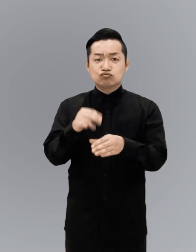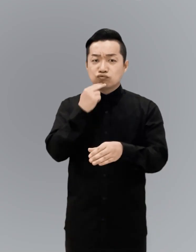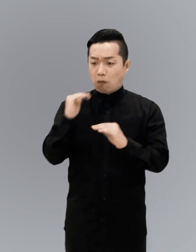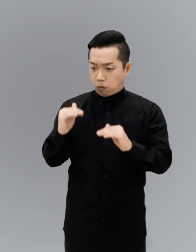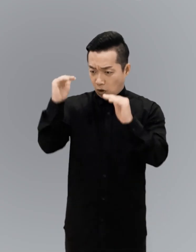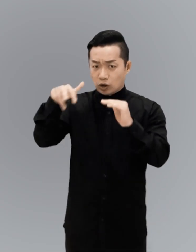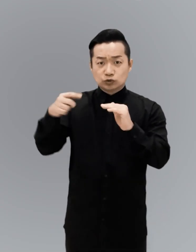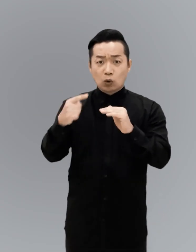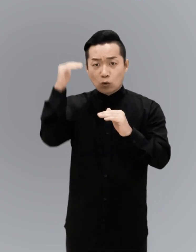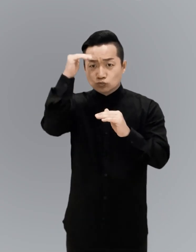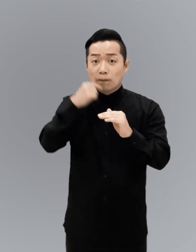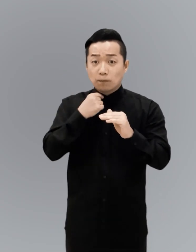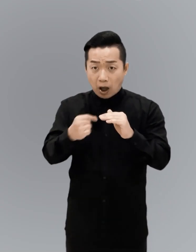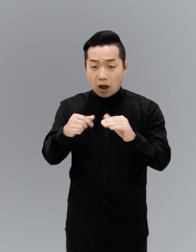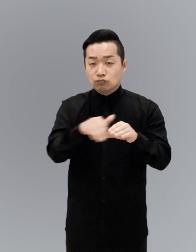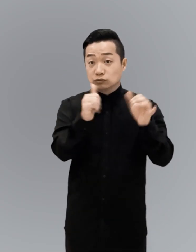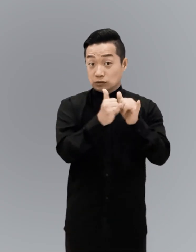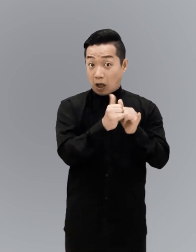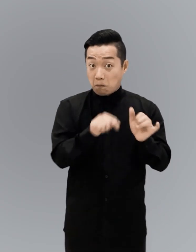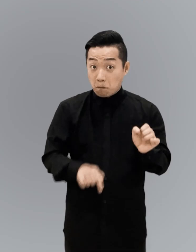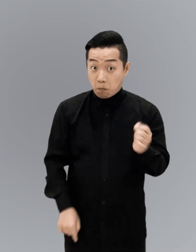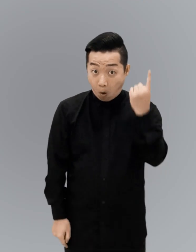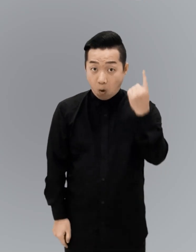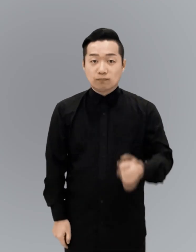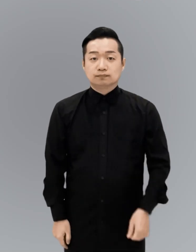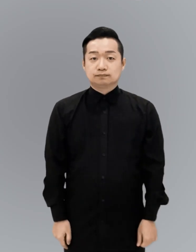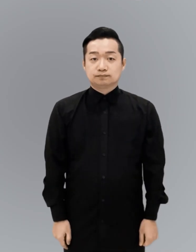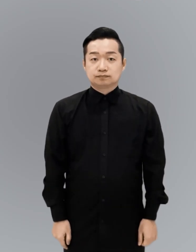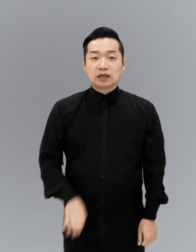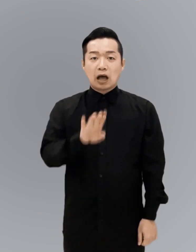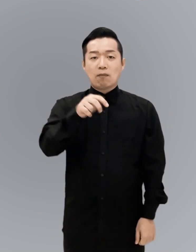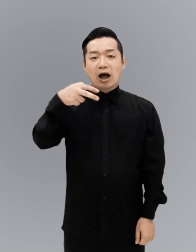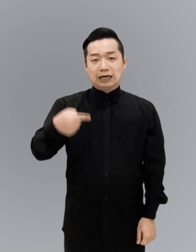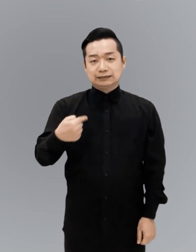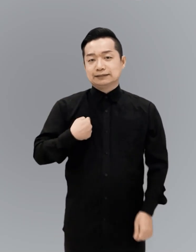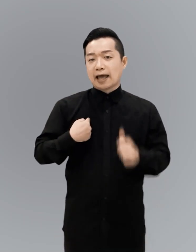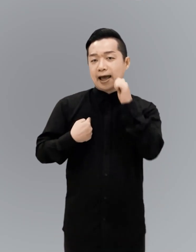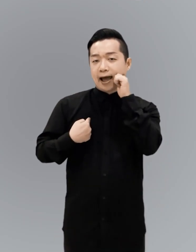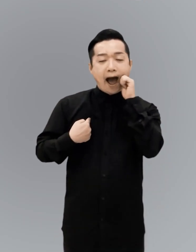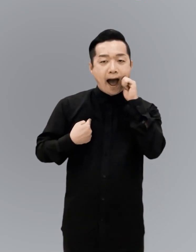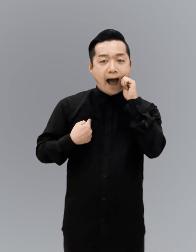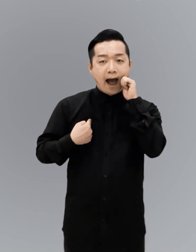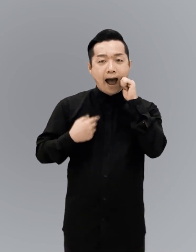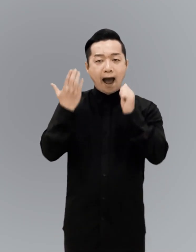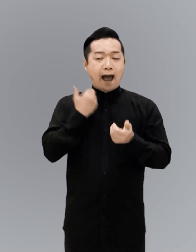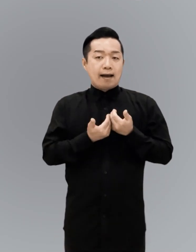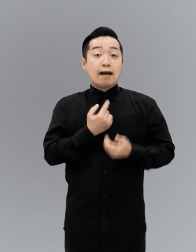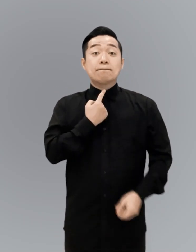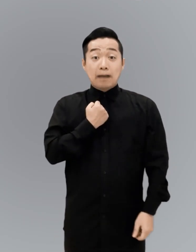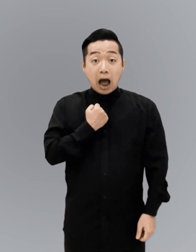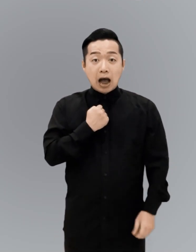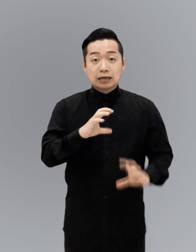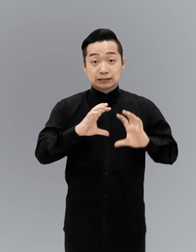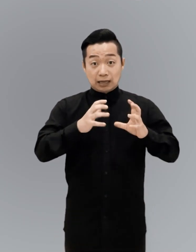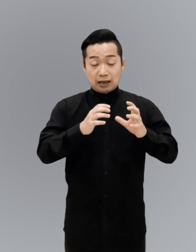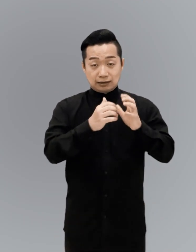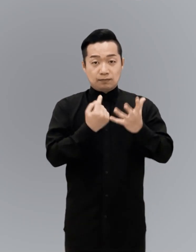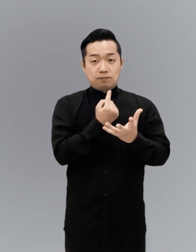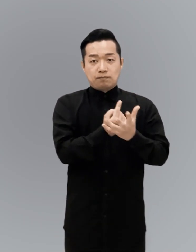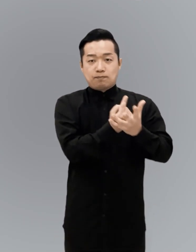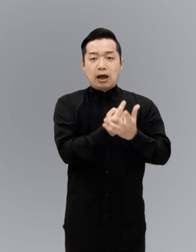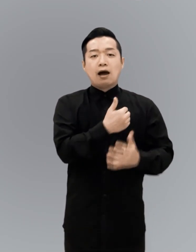야만인의 존을 구경하고 싶어하는 문명사회로 인해 버나드는 인기를 얻고 적응하지 못했던